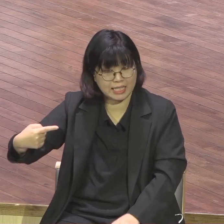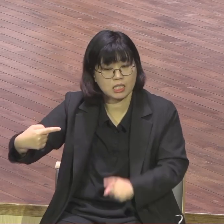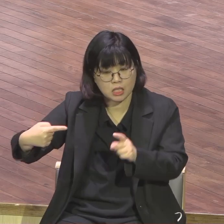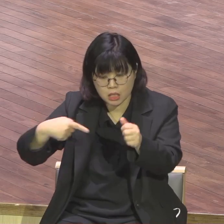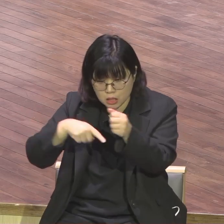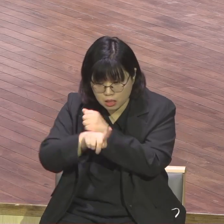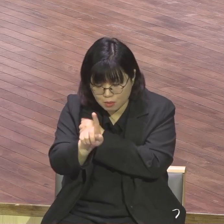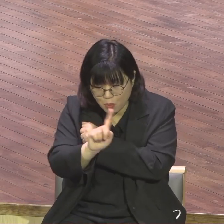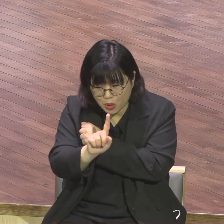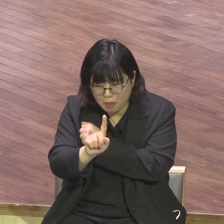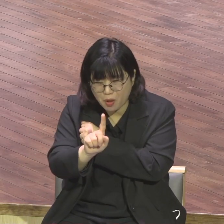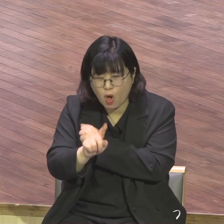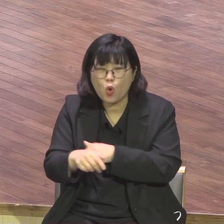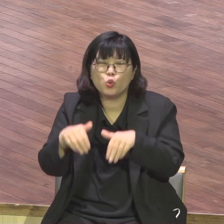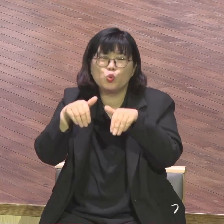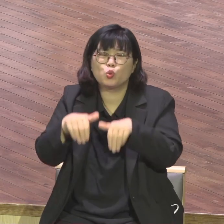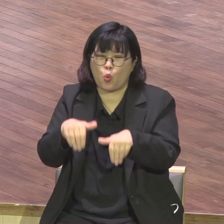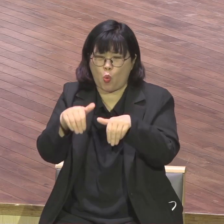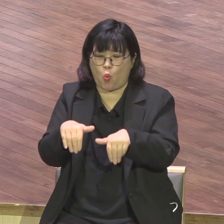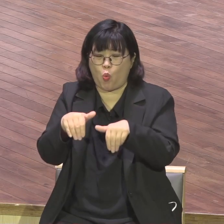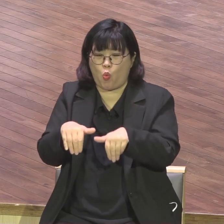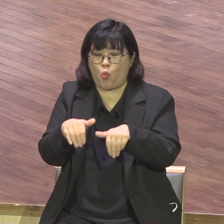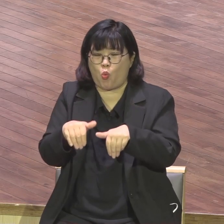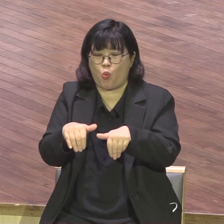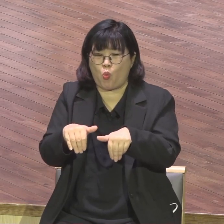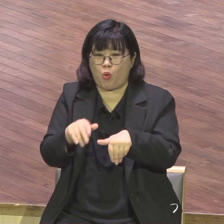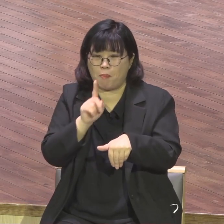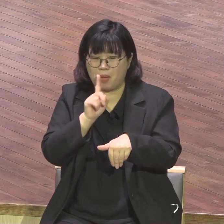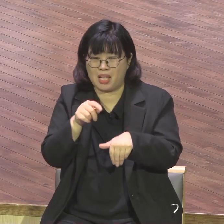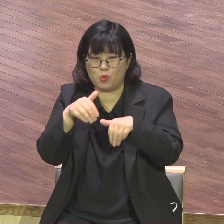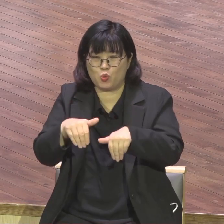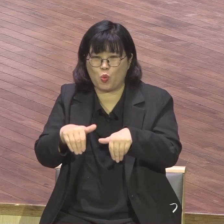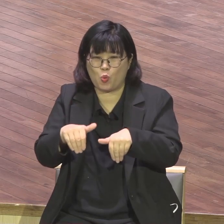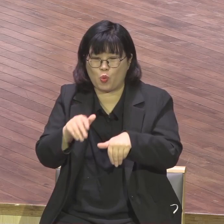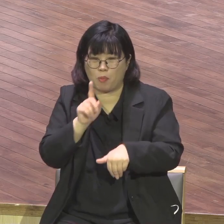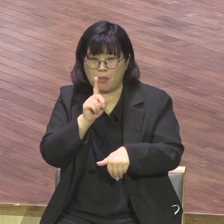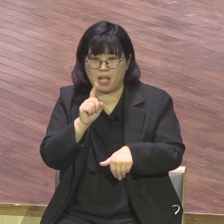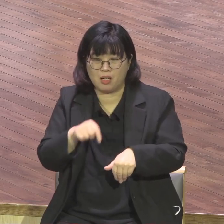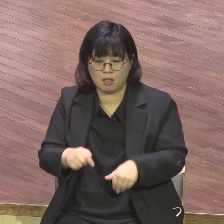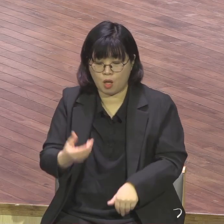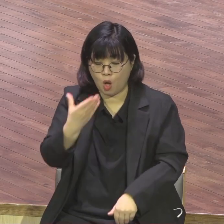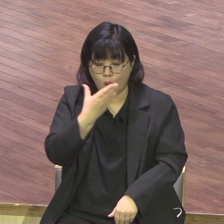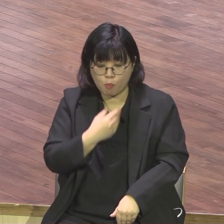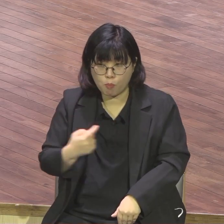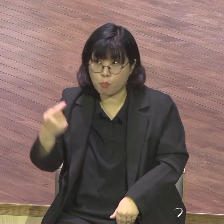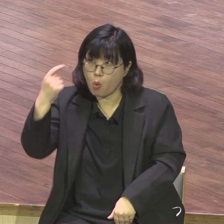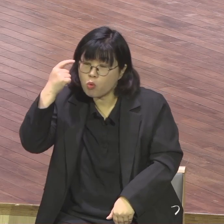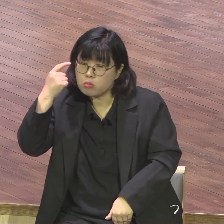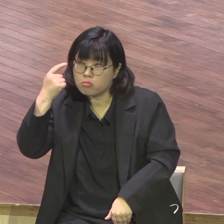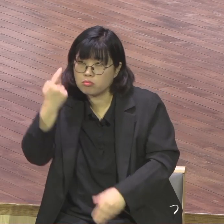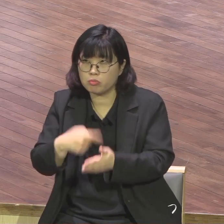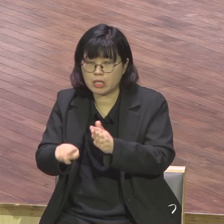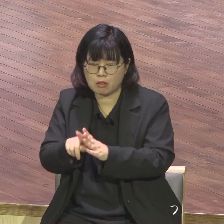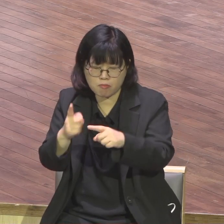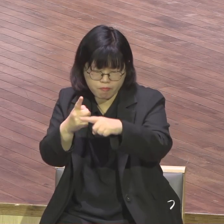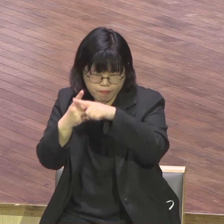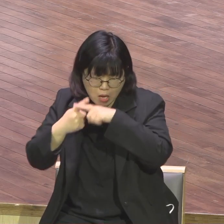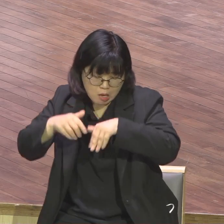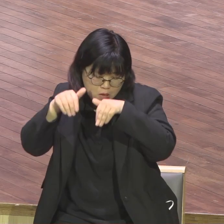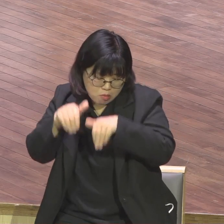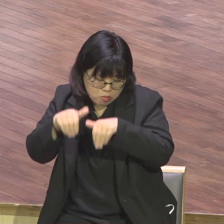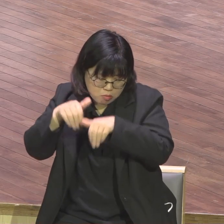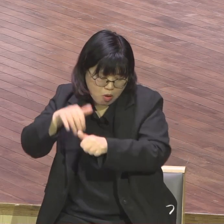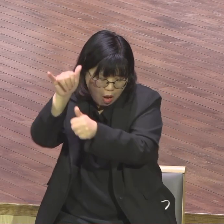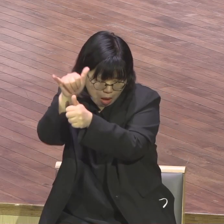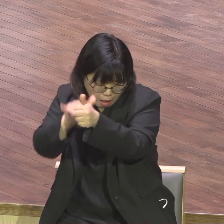둘로스에서 온 말이에요. 그러니까 한마디로 말하면 복음을 위해서 수고했다 이 말은 복음을 위해 종노릇 했다는 거예요.